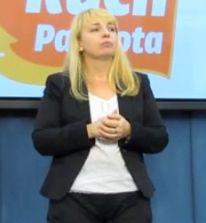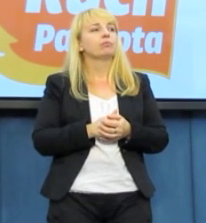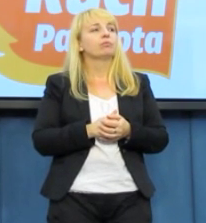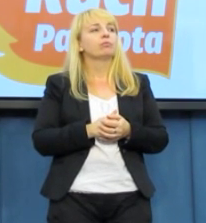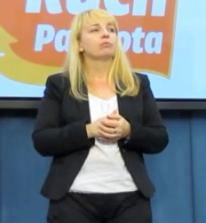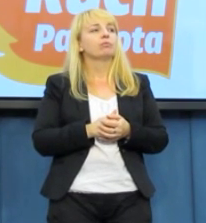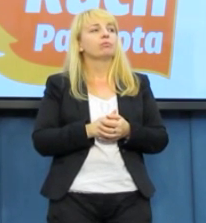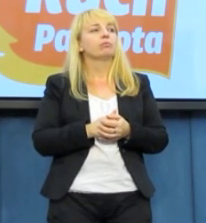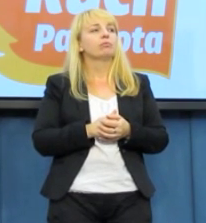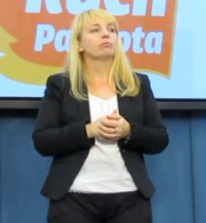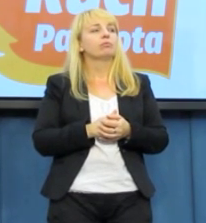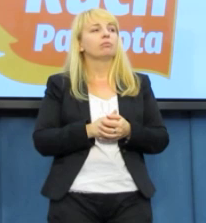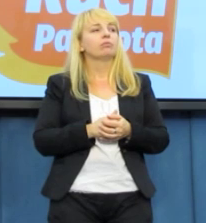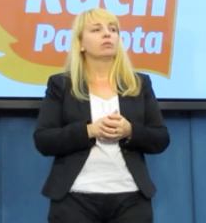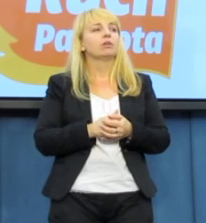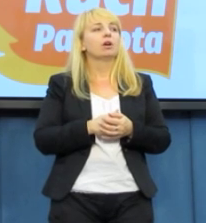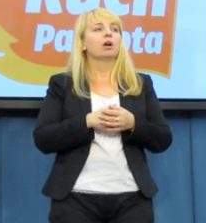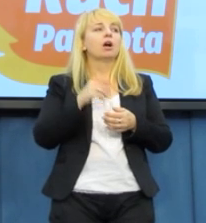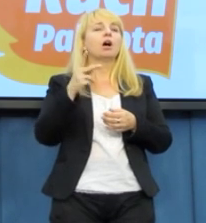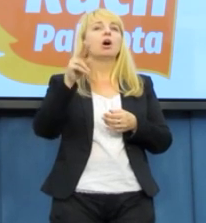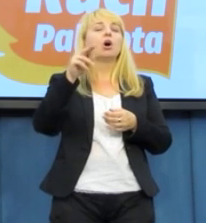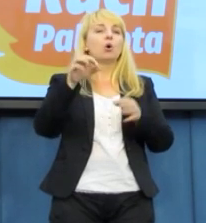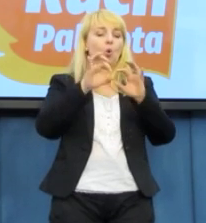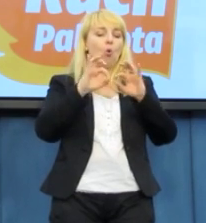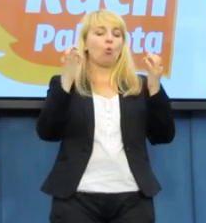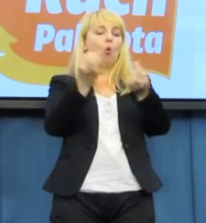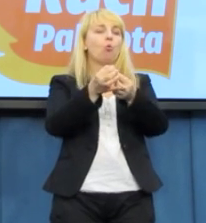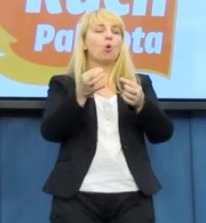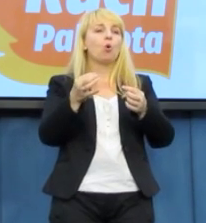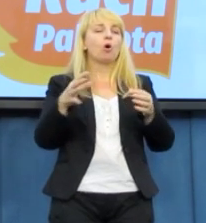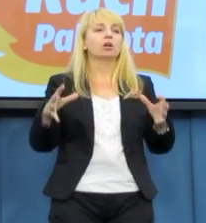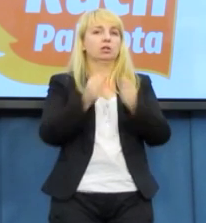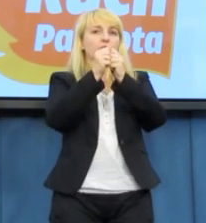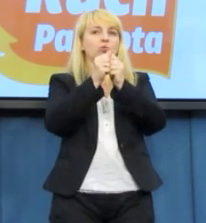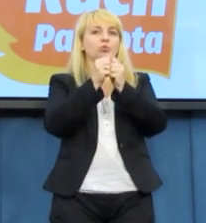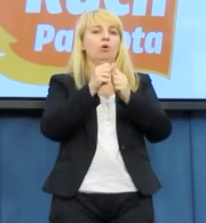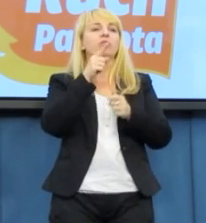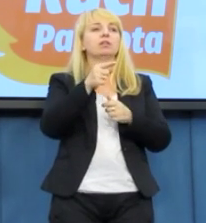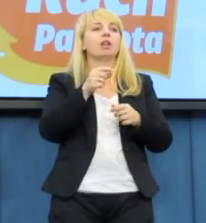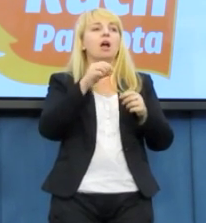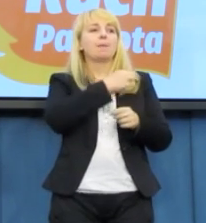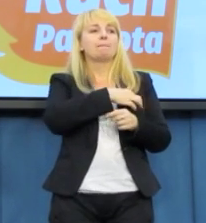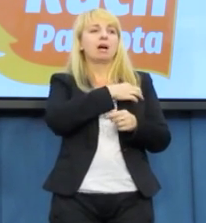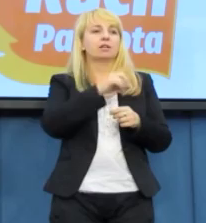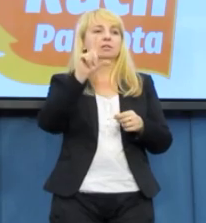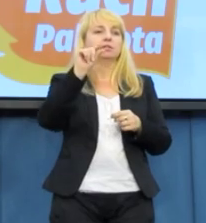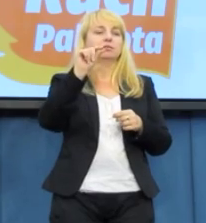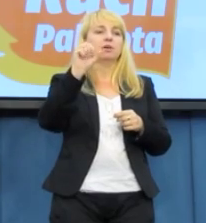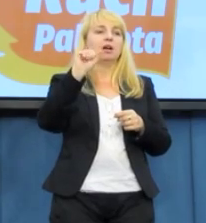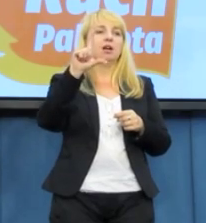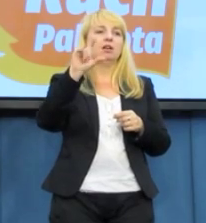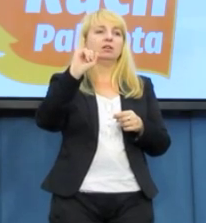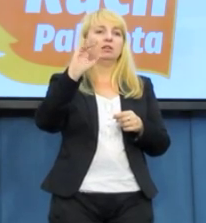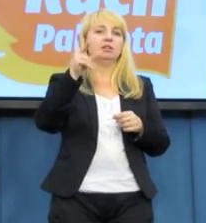koła ratunkowego dla spadających sondaży. Jaki jest panów komentarz? Proszę Państwa, my jesteśmy partią,